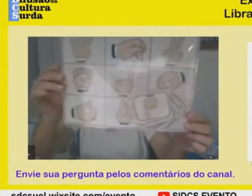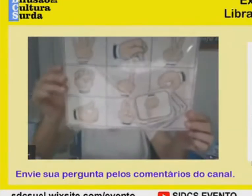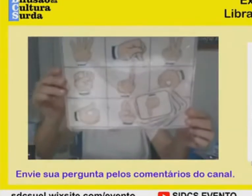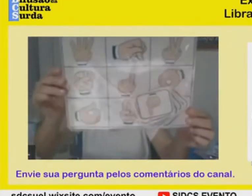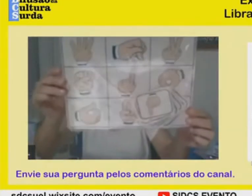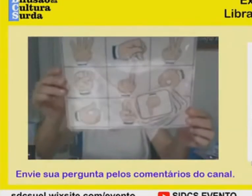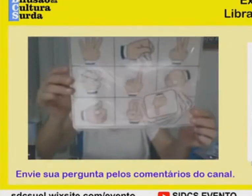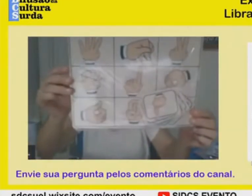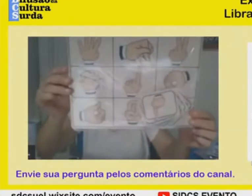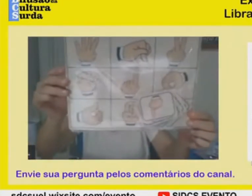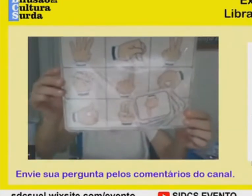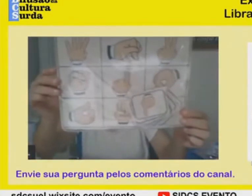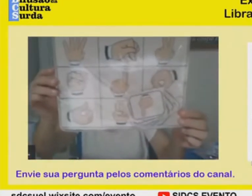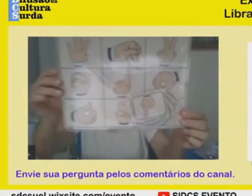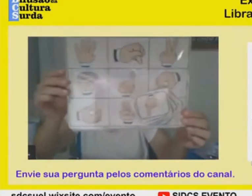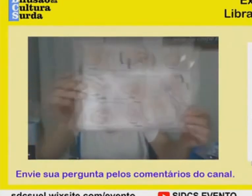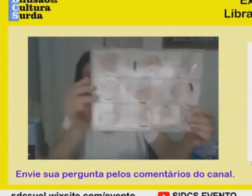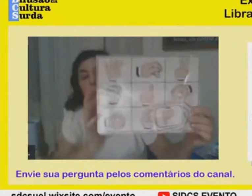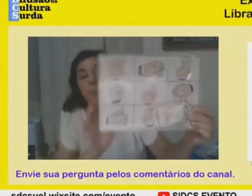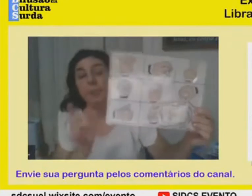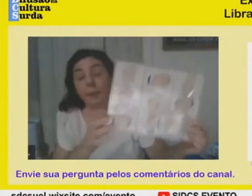Mais um.